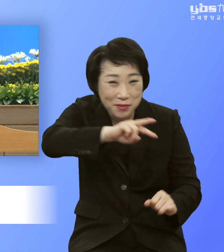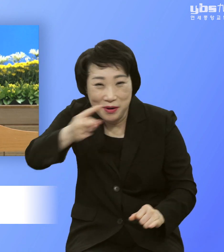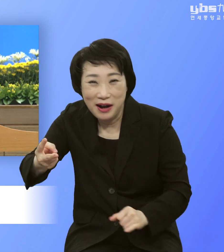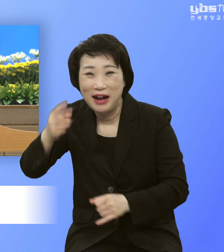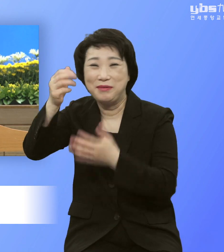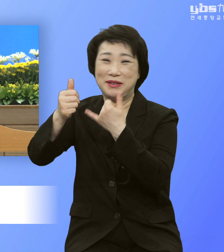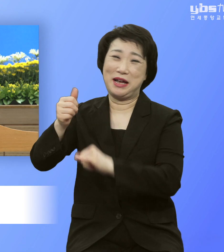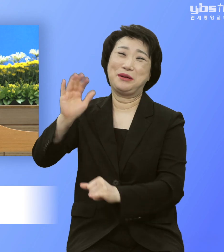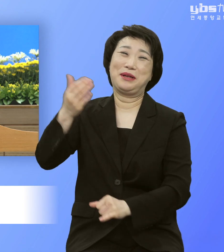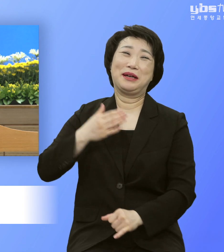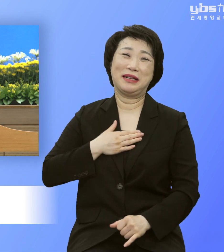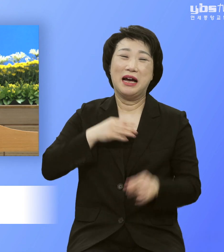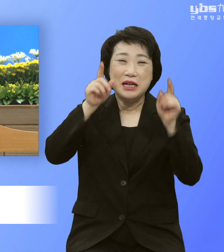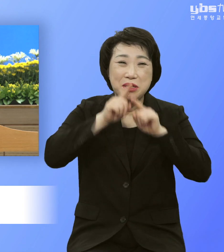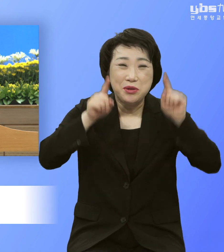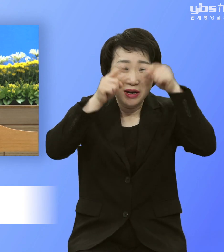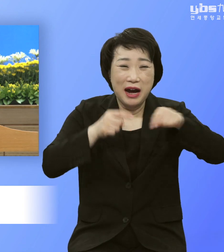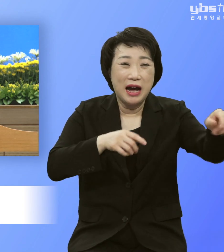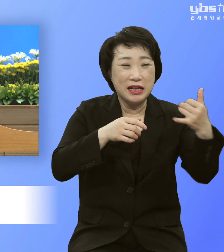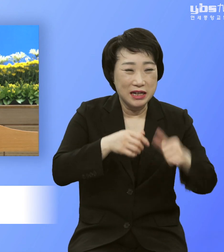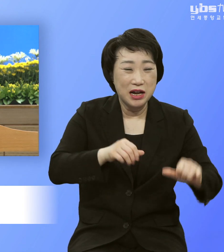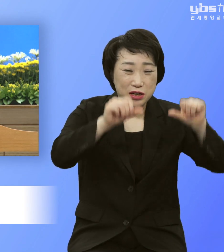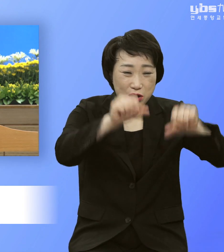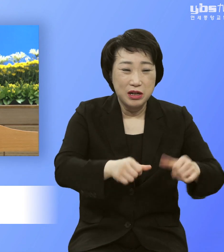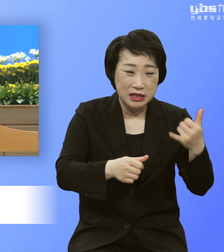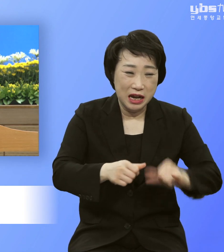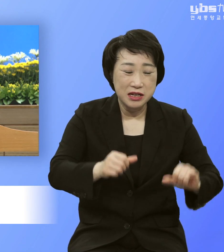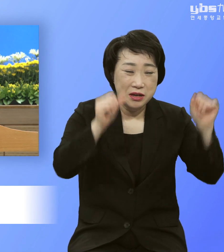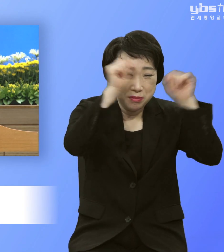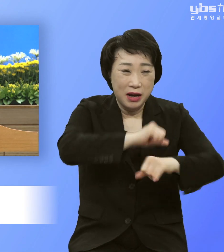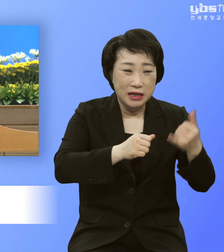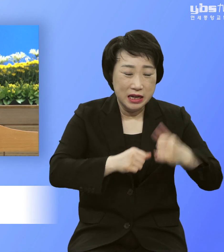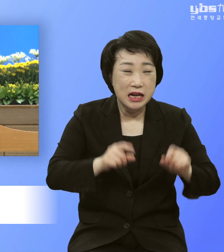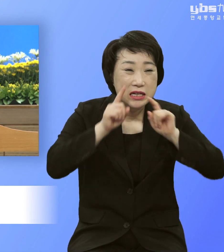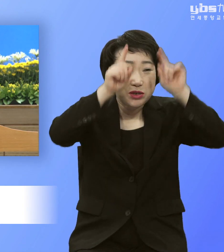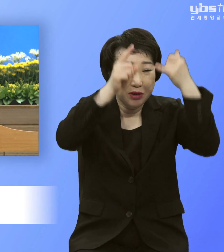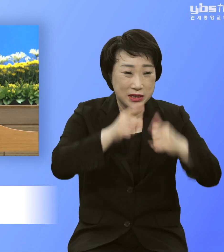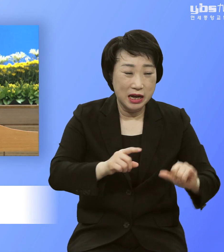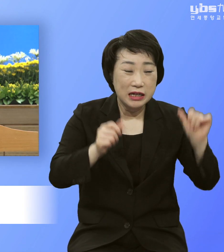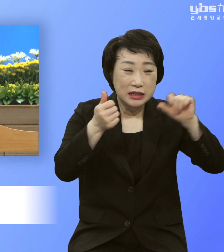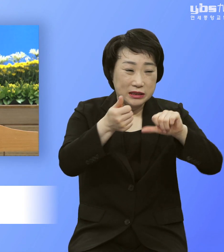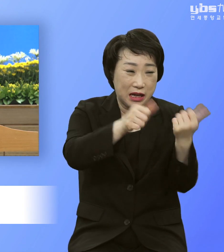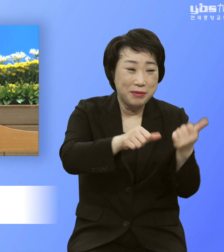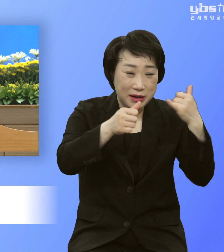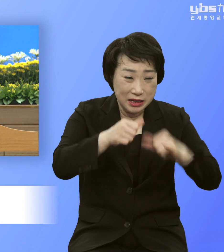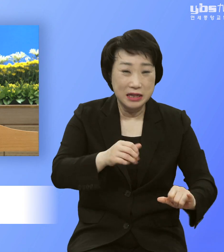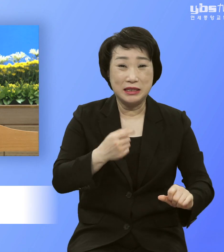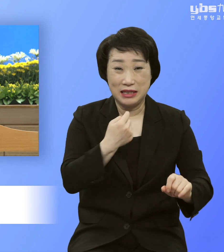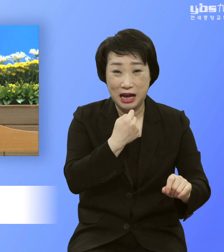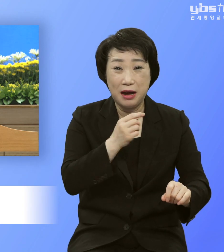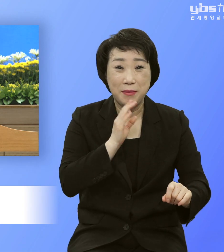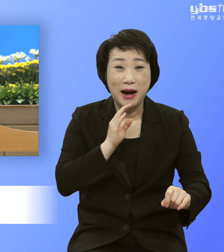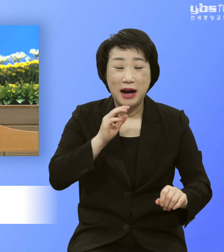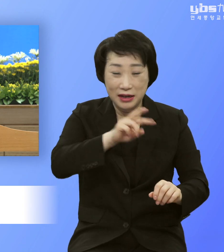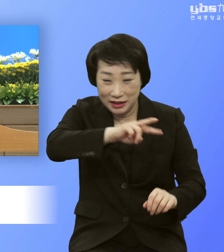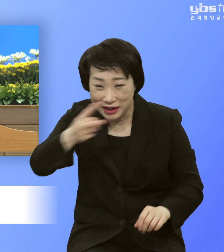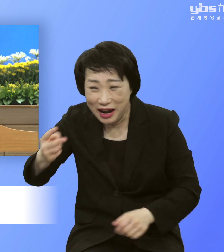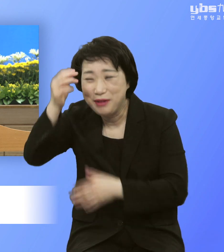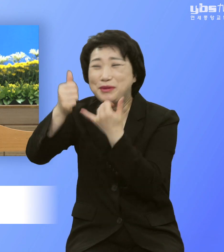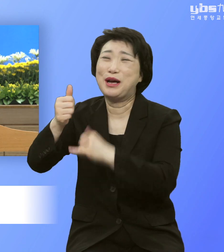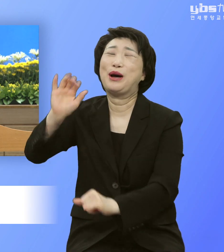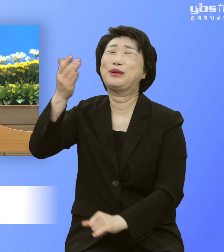자녀가 되었다. 지옥 자식, 저주의 자식, 멸망의 자식, 진노의 자식, 사망의 자식에서 하나님의